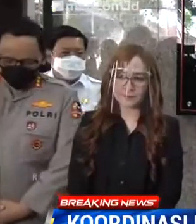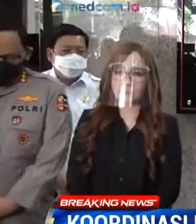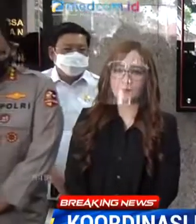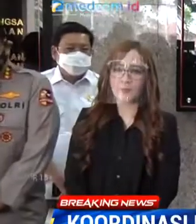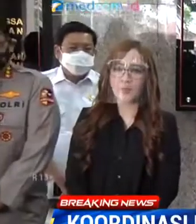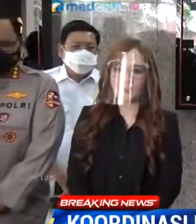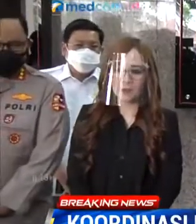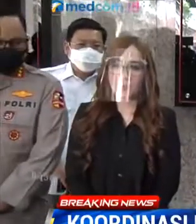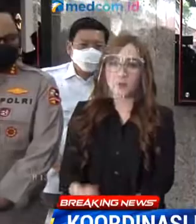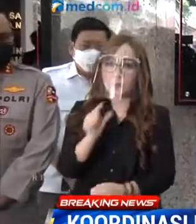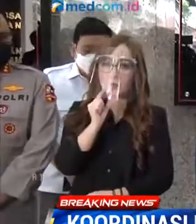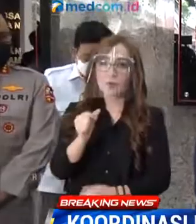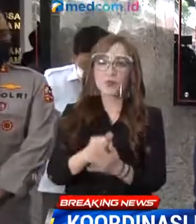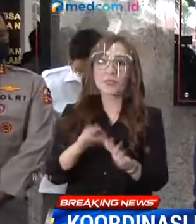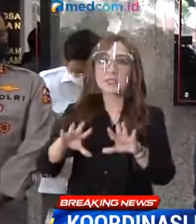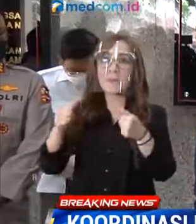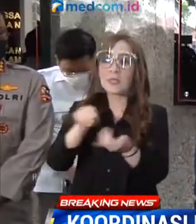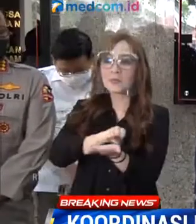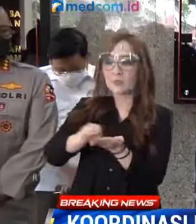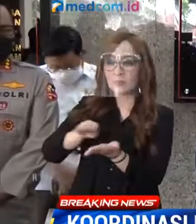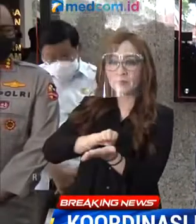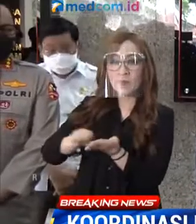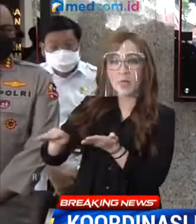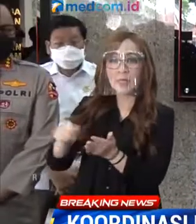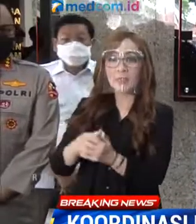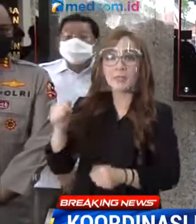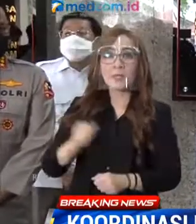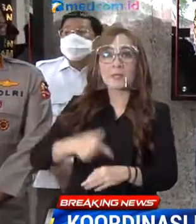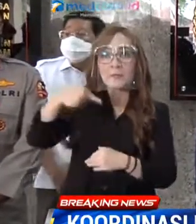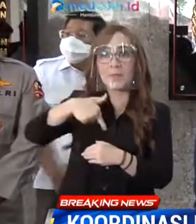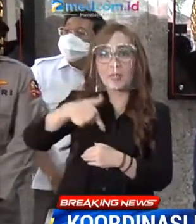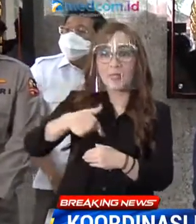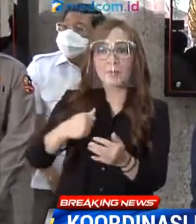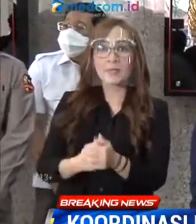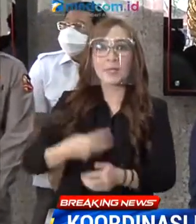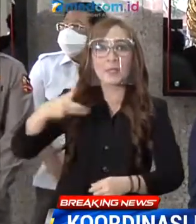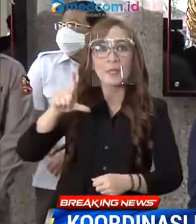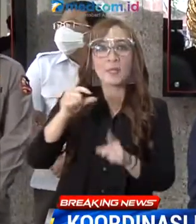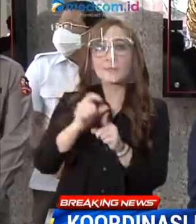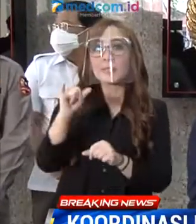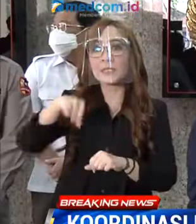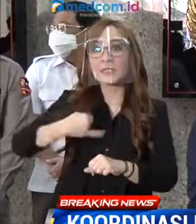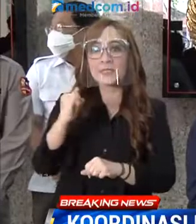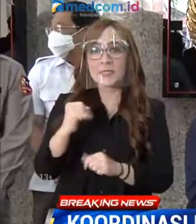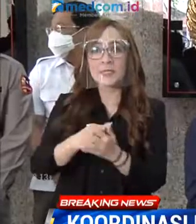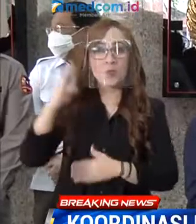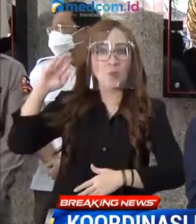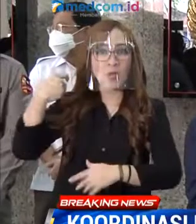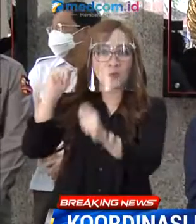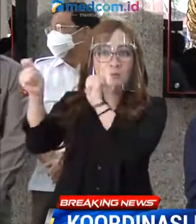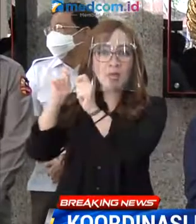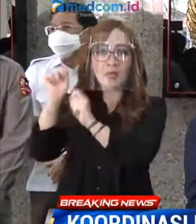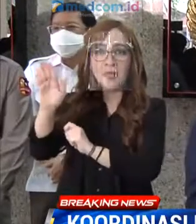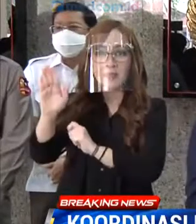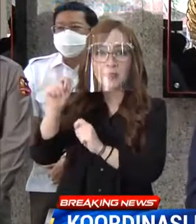Jadi untuk kesiapan supply maupun distribusi dari BBM dan LPG selama Ramadan dan Idul Fitri,